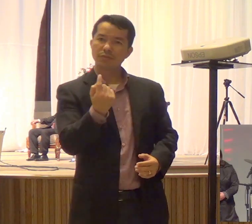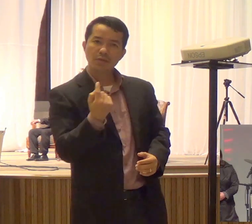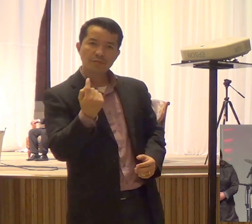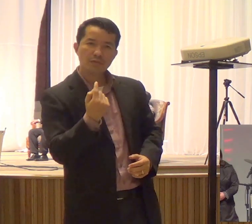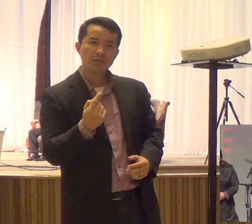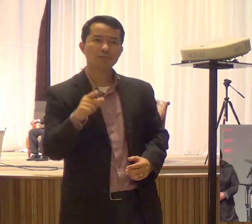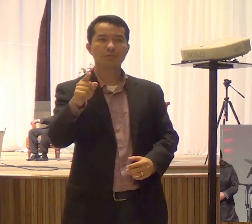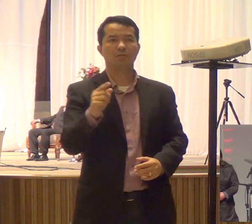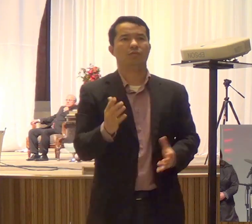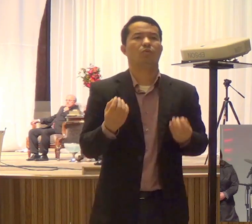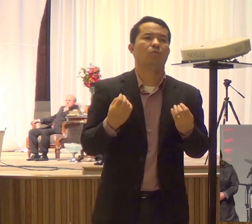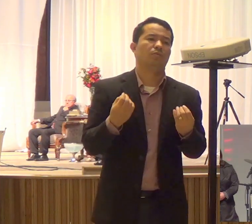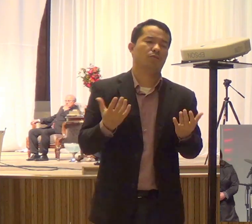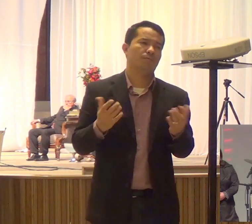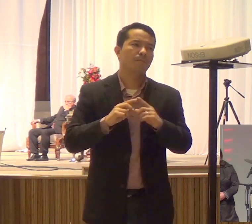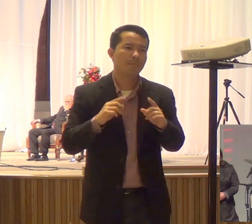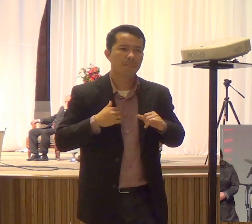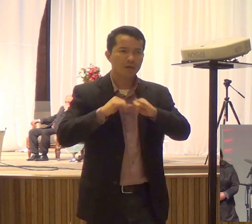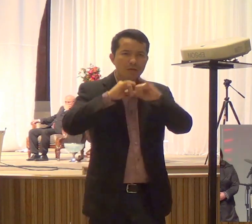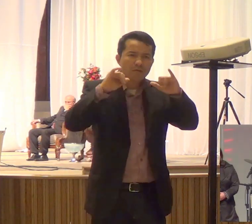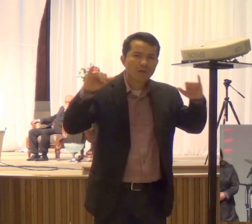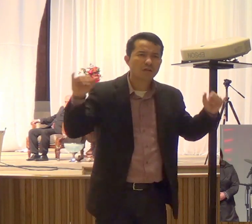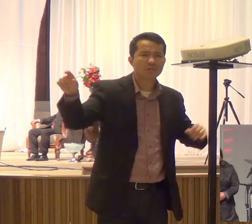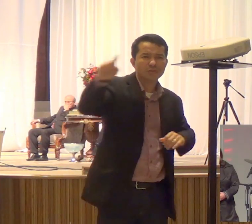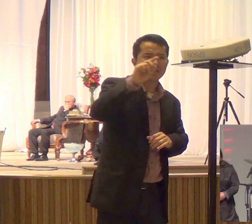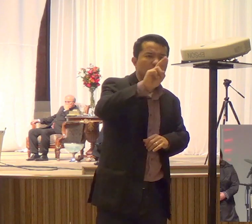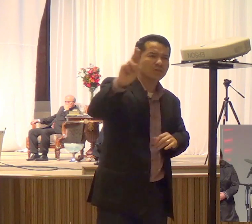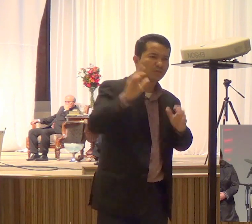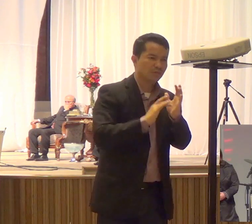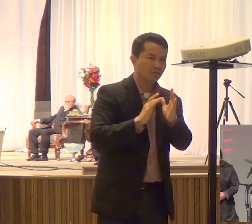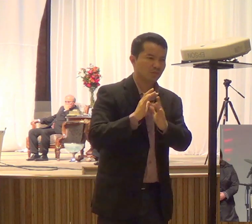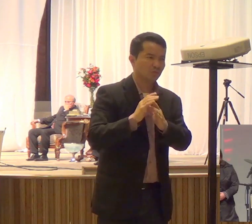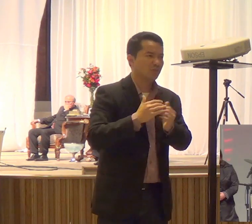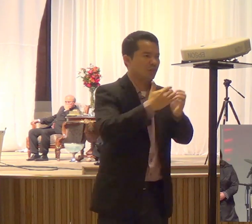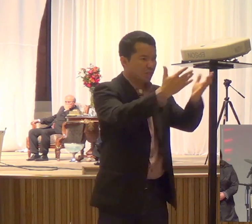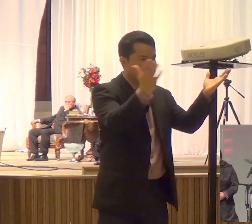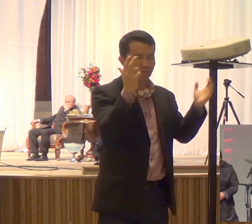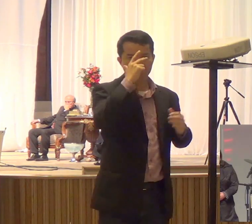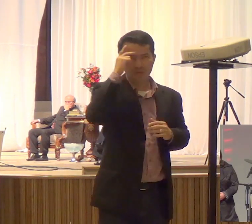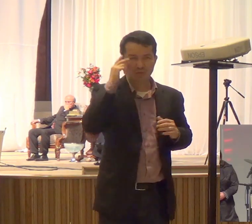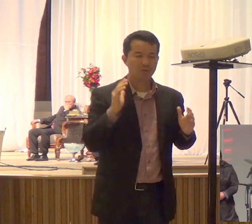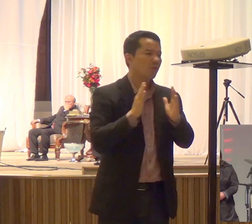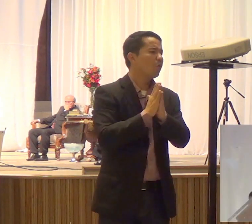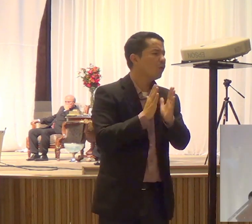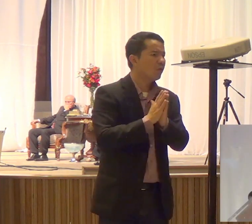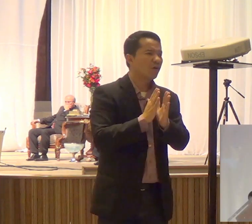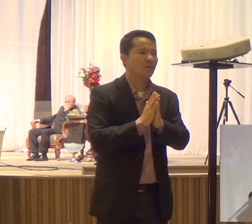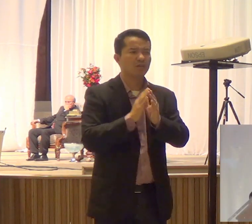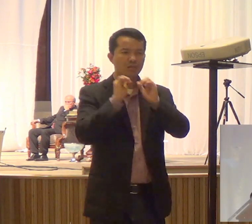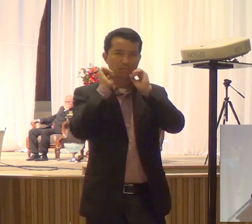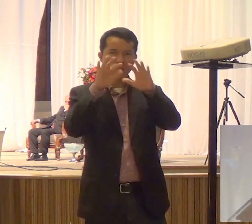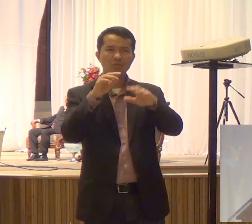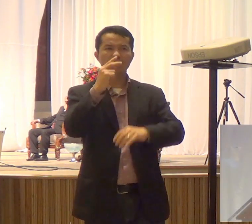perdido. Mas deixa eu te dizer em nome de Jesus nessa noite, enquanto a igreja intercede por você.